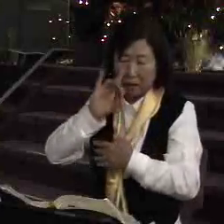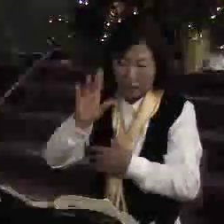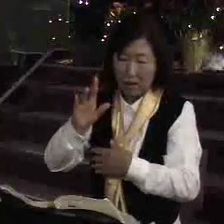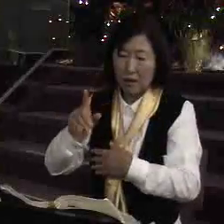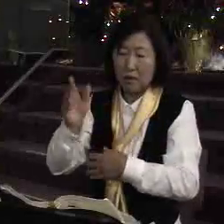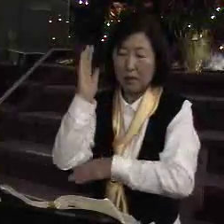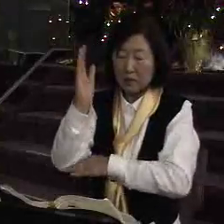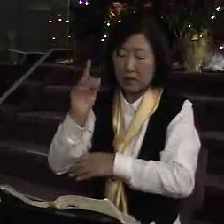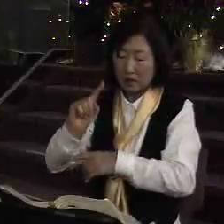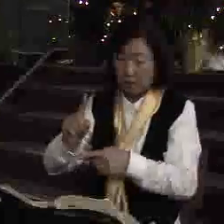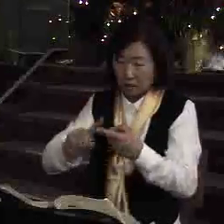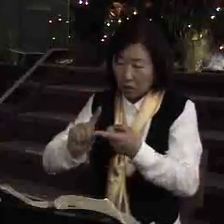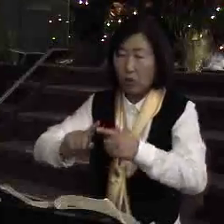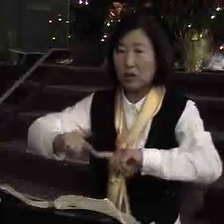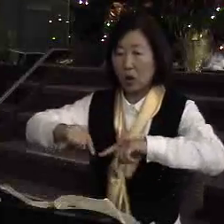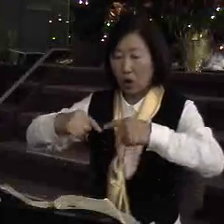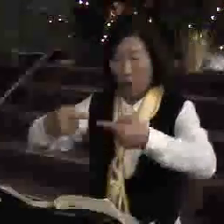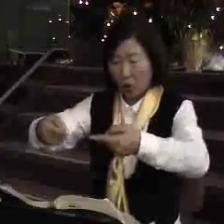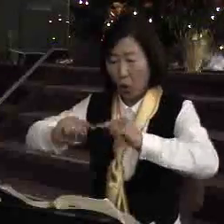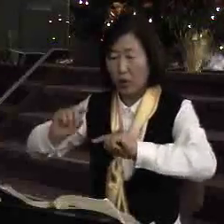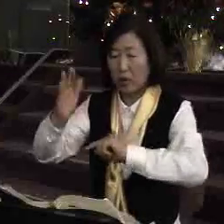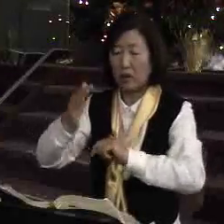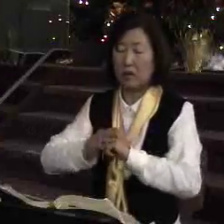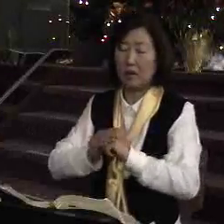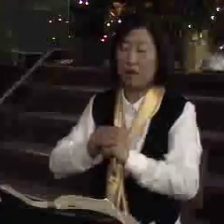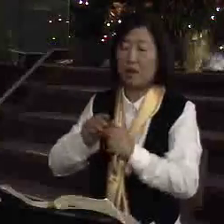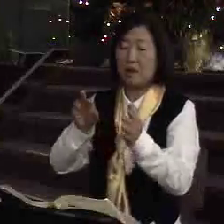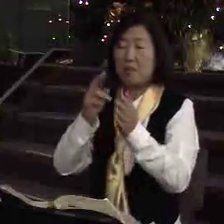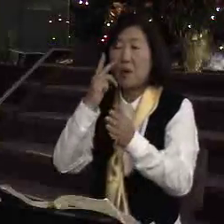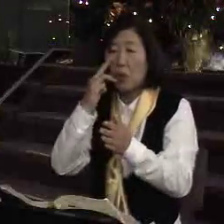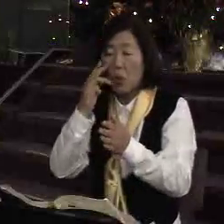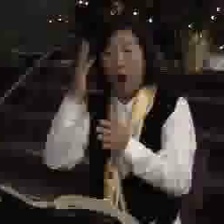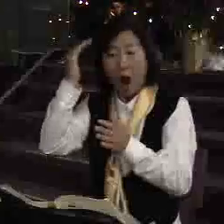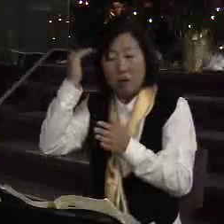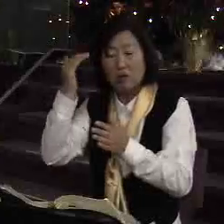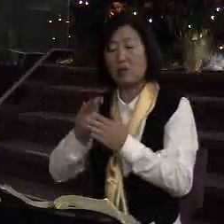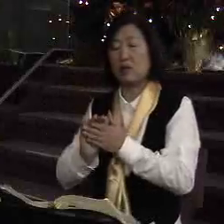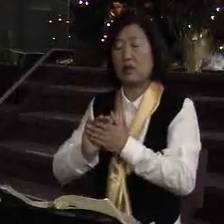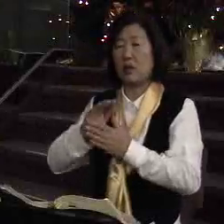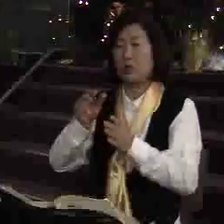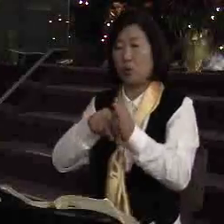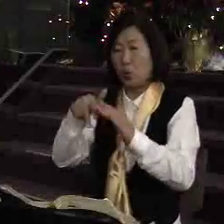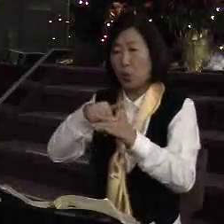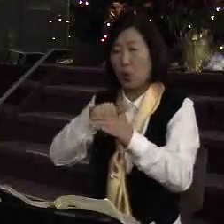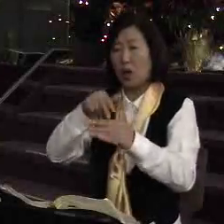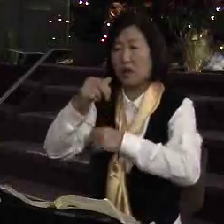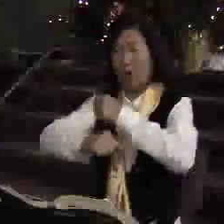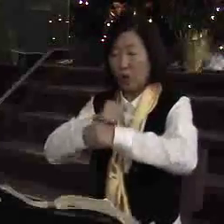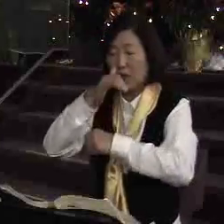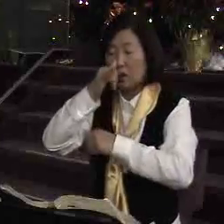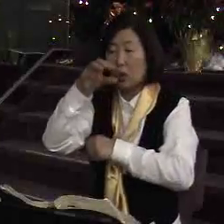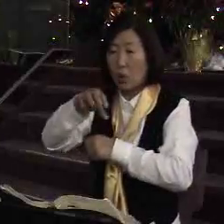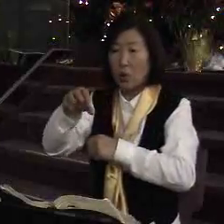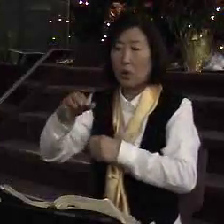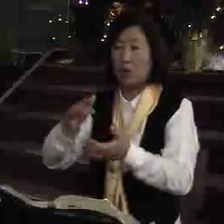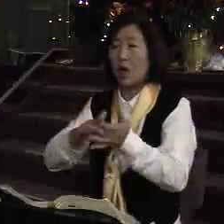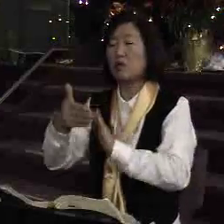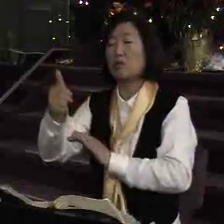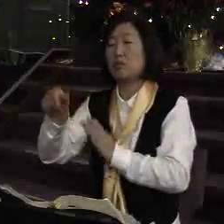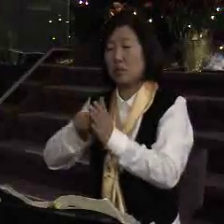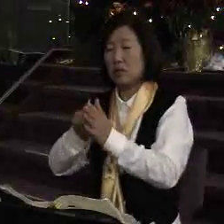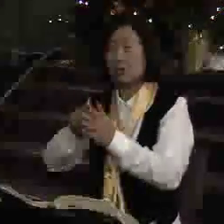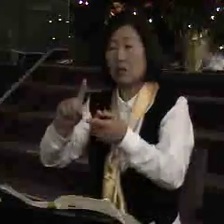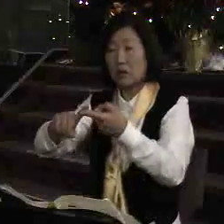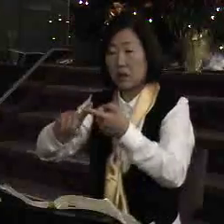말씀이 그대로 적용됩니다. 물론 미국이나 한국같이 종교의 자유가 있는 곳에서는 뭐 예수님 믿는